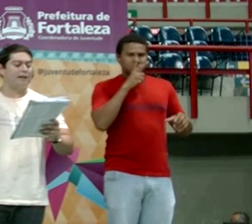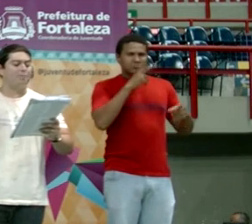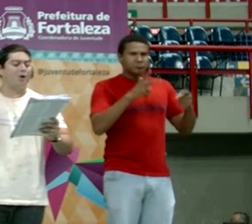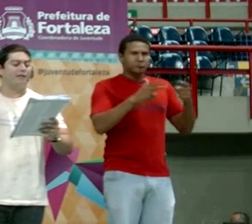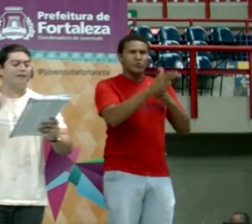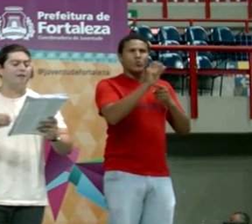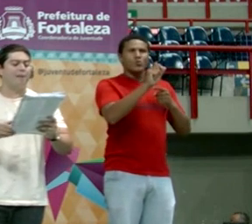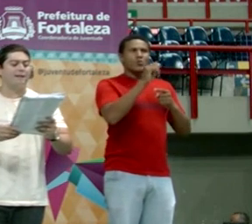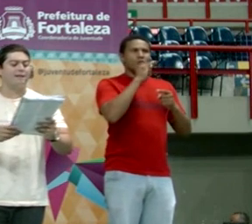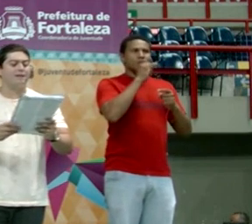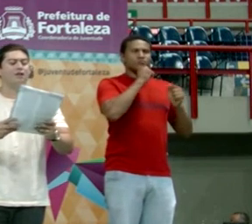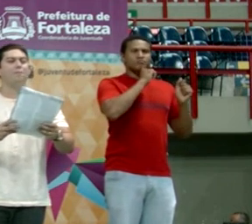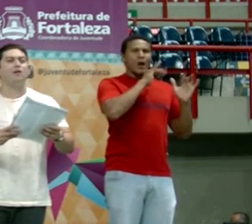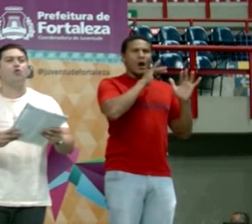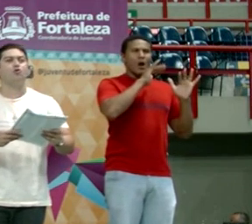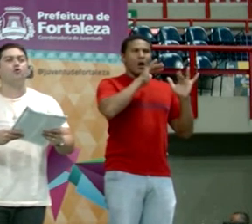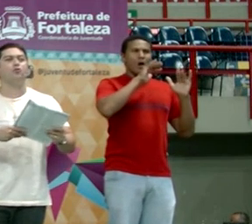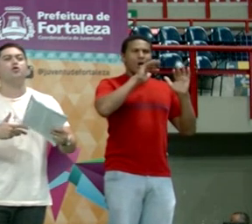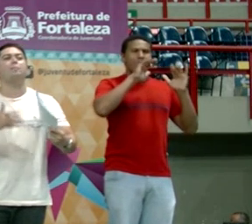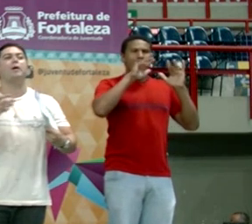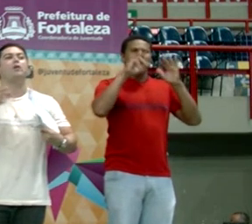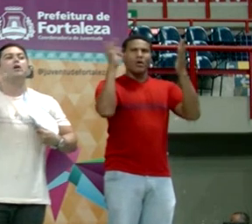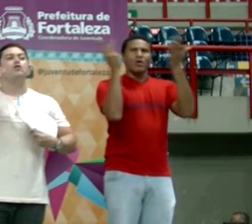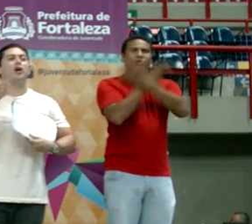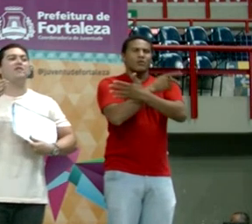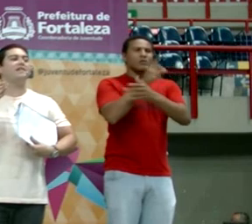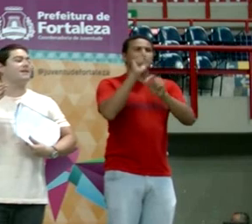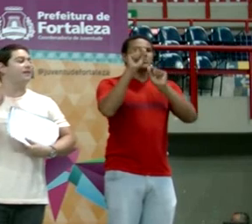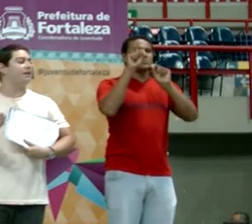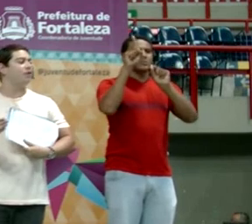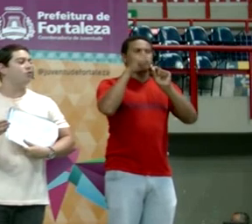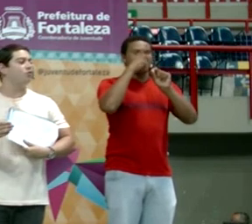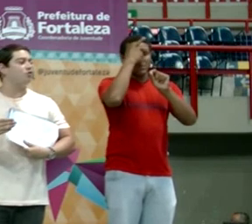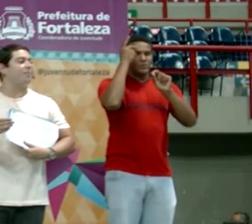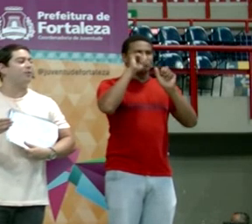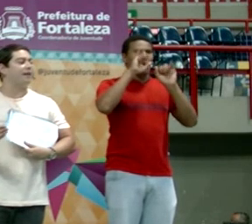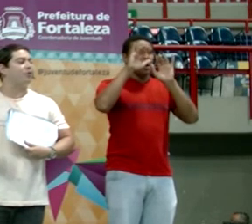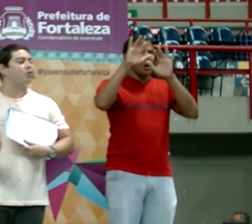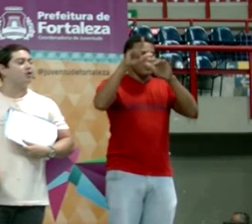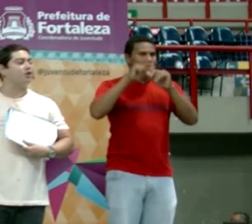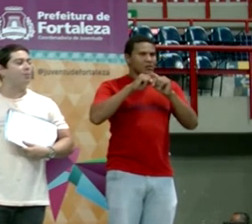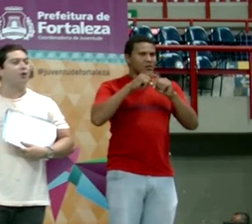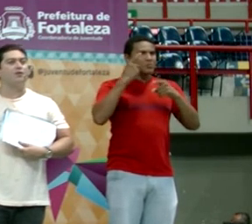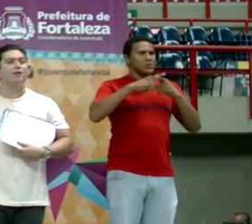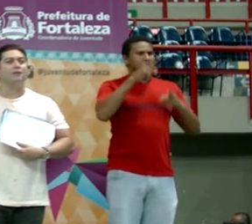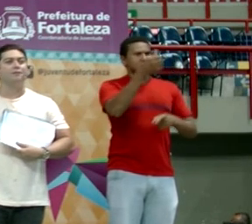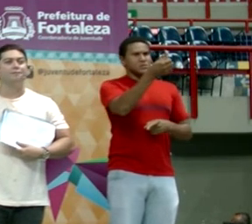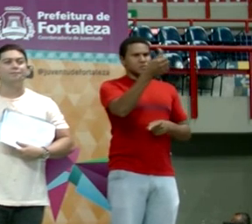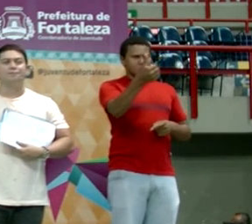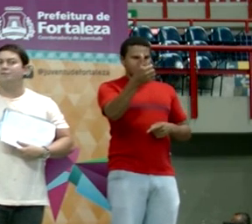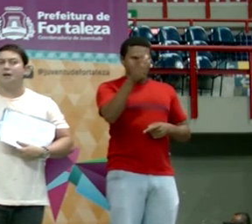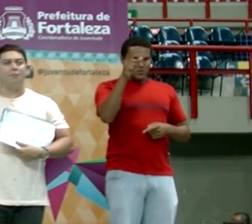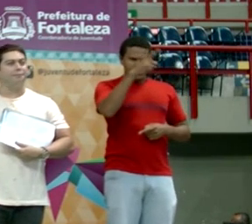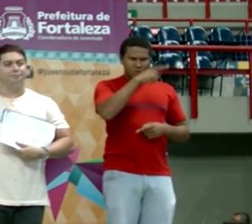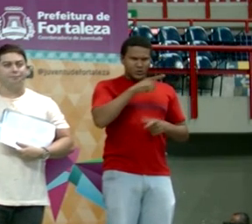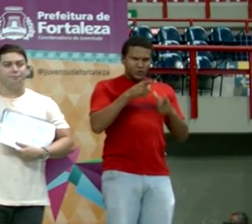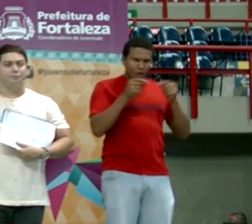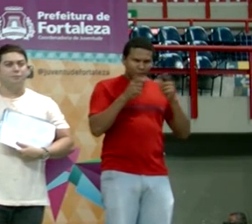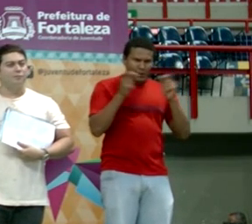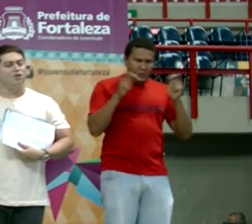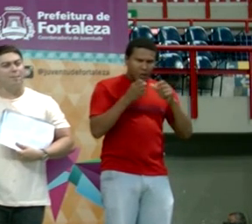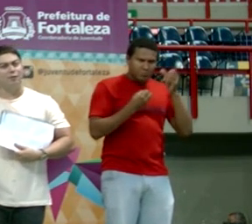latino-americanos, resultante da importação maciça de bens de consumo do Japão. Jovem, em 61, o Japão estava com condições de produzir?